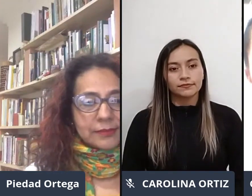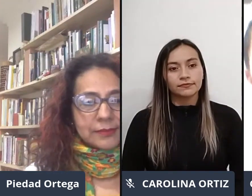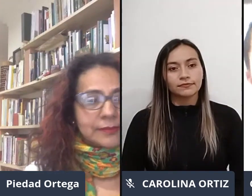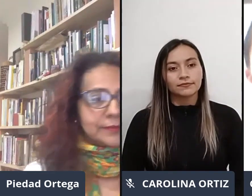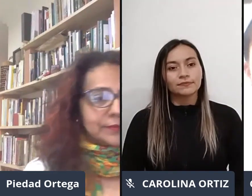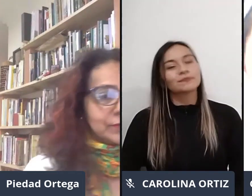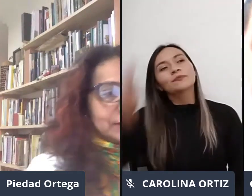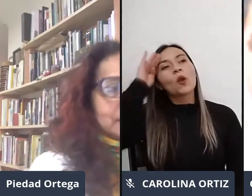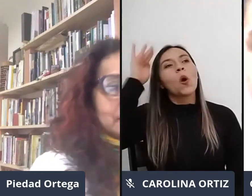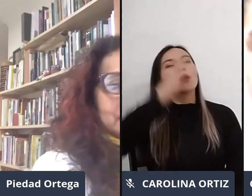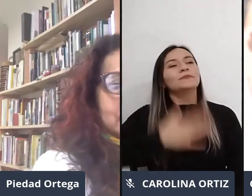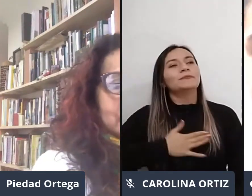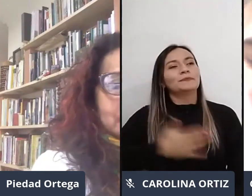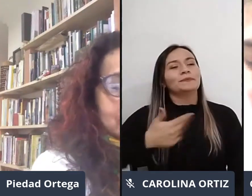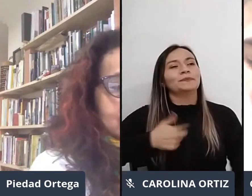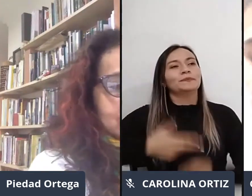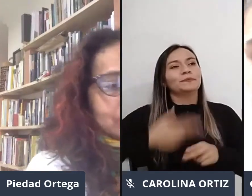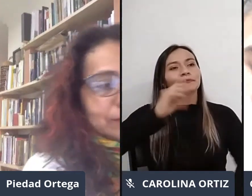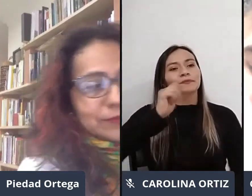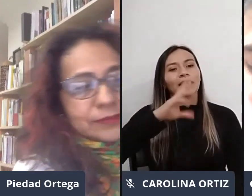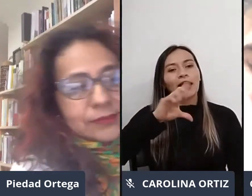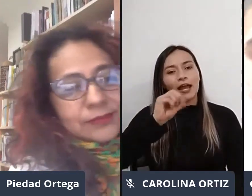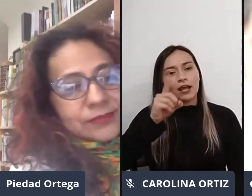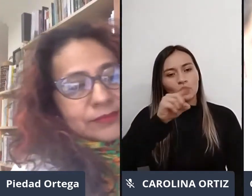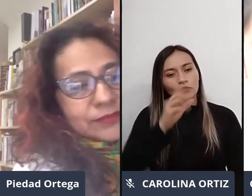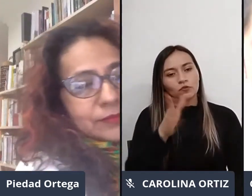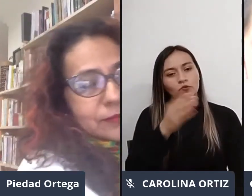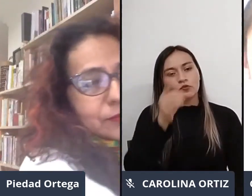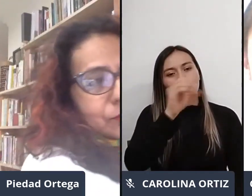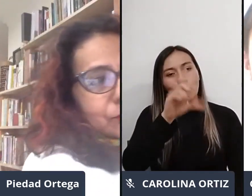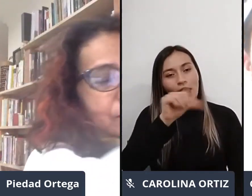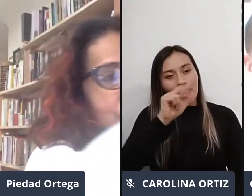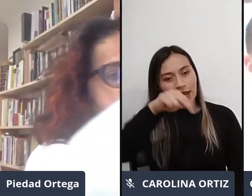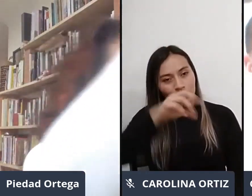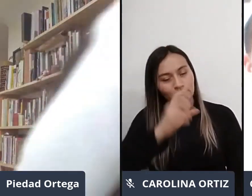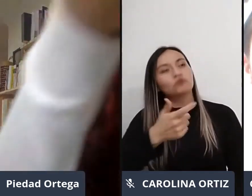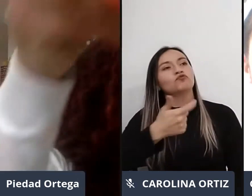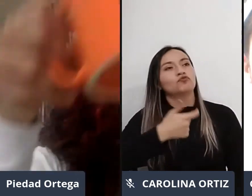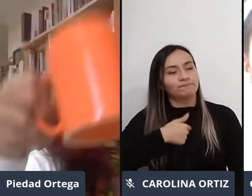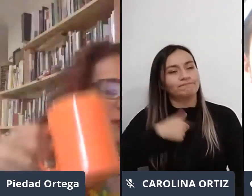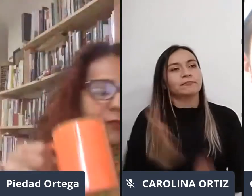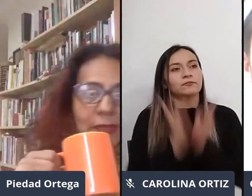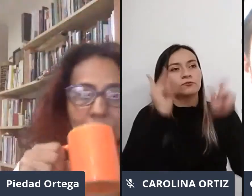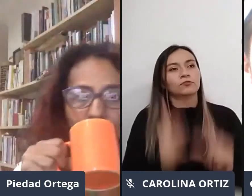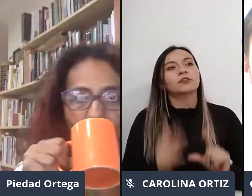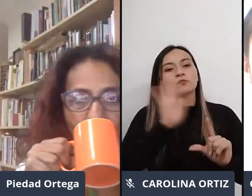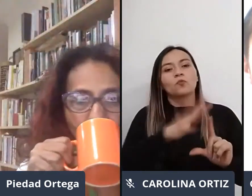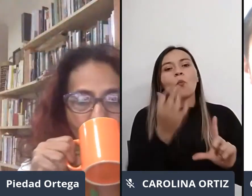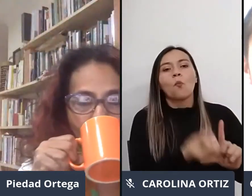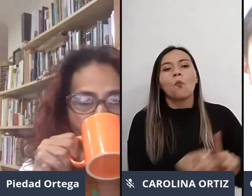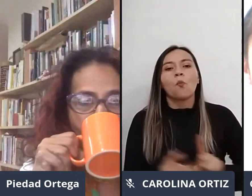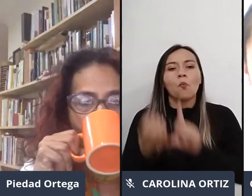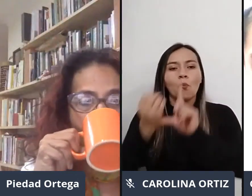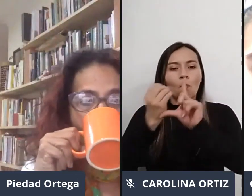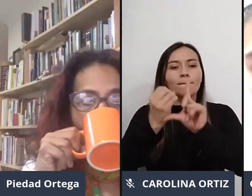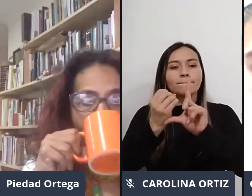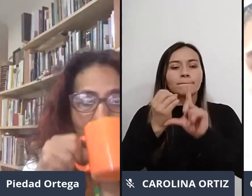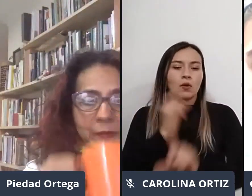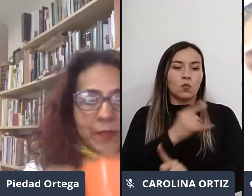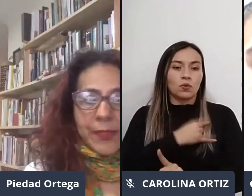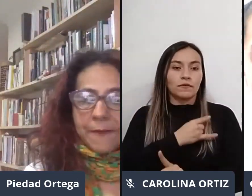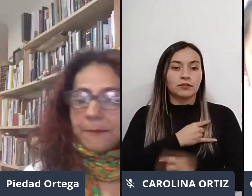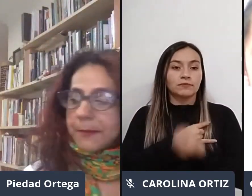Hola, mucho gusto. Mi nombre es Carlos Solano. Me presento, soy estudiante de la profesionalización de la Universidad Pedagógica Nacional